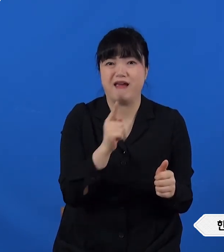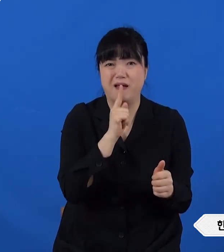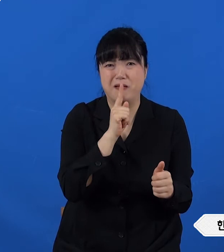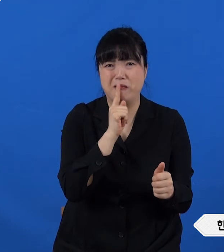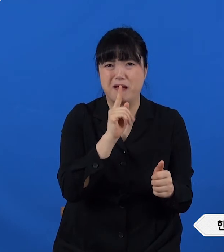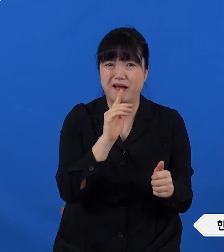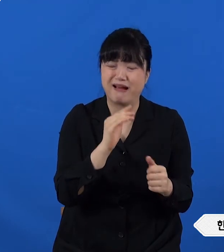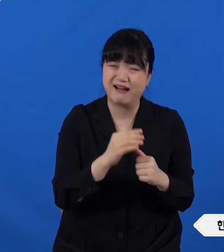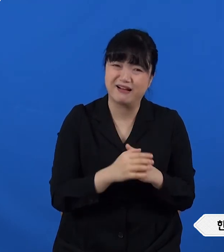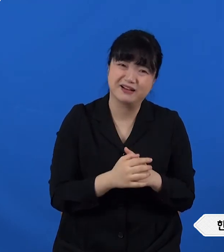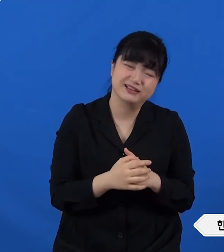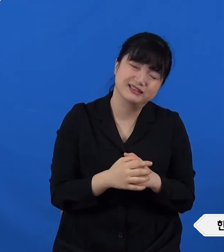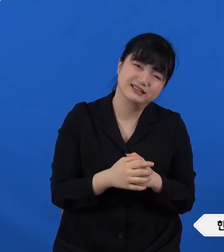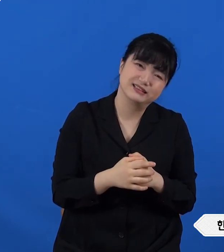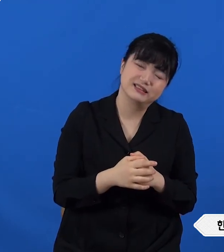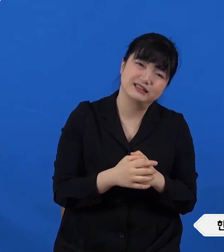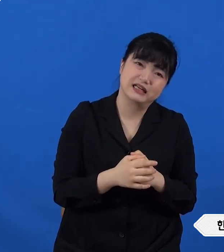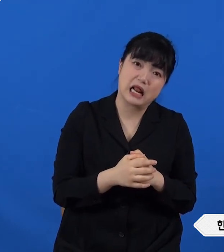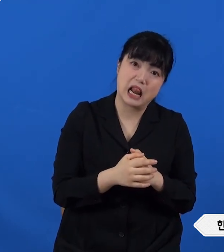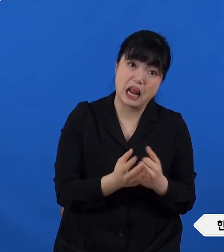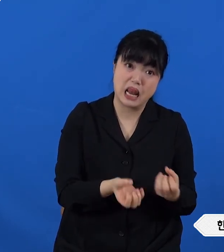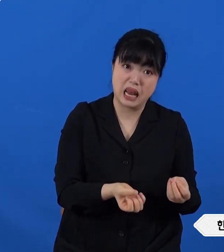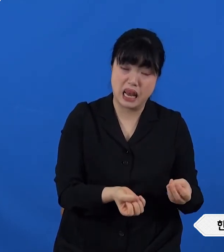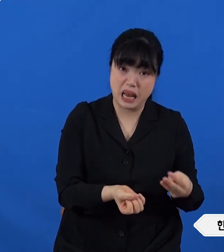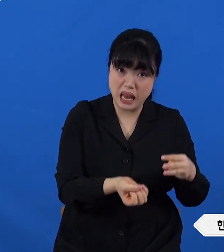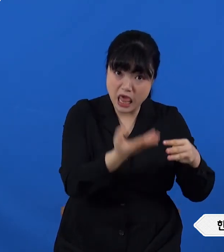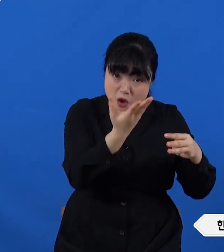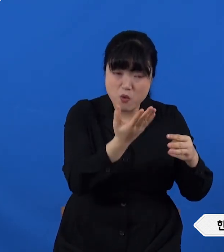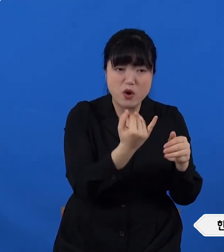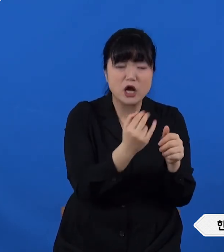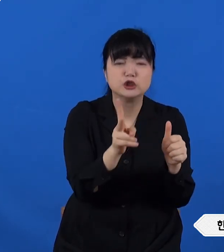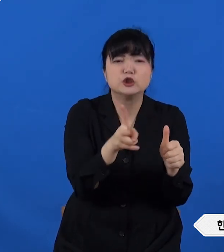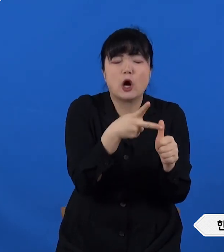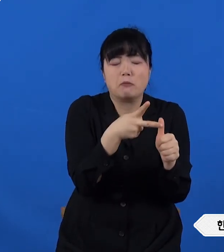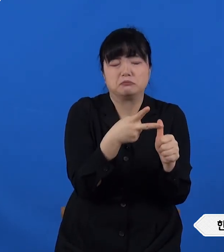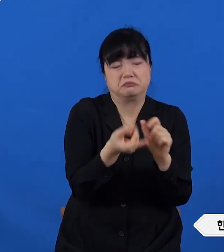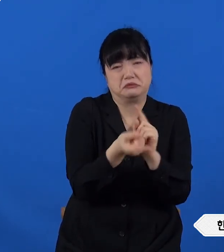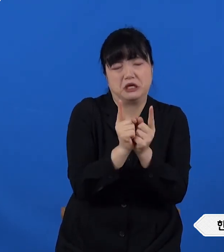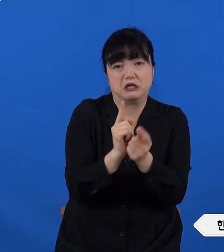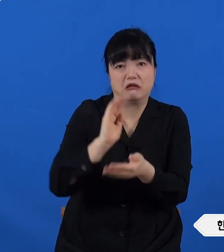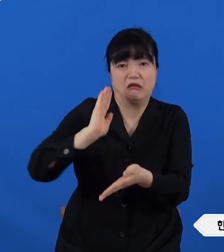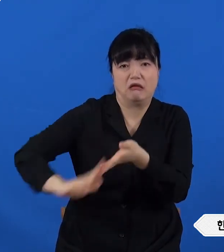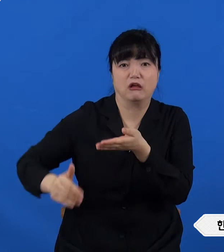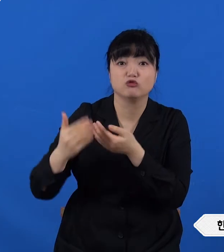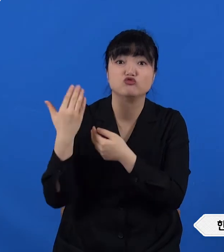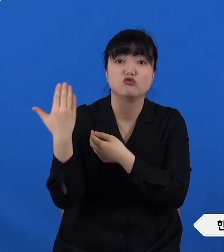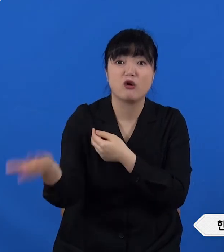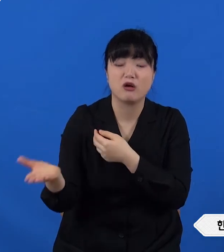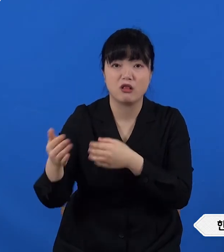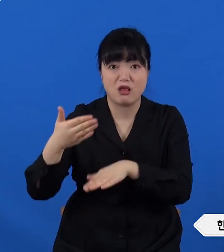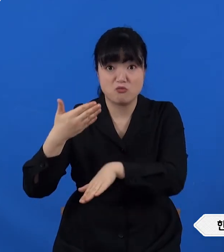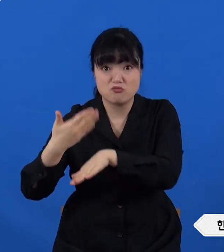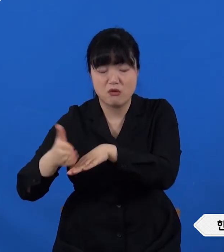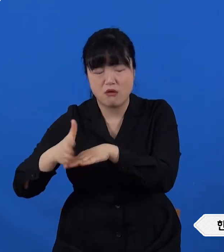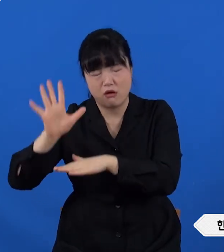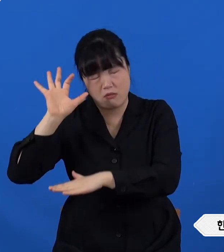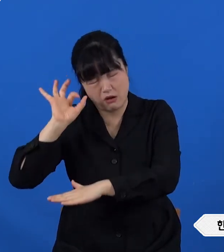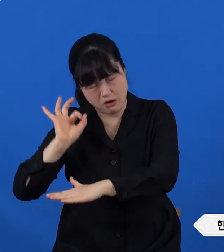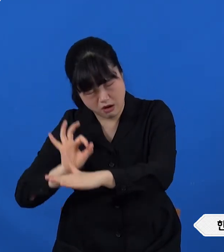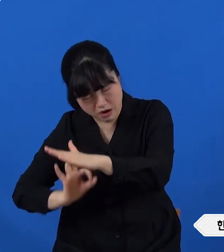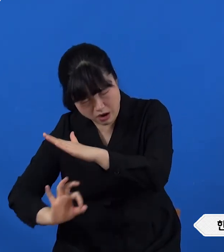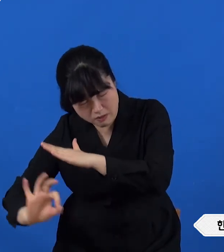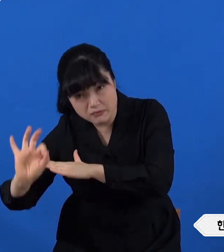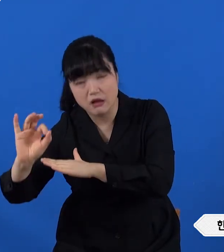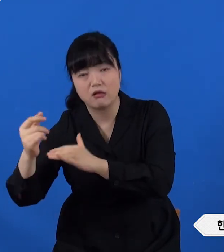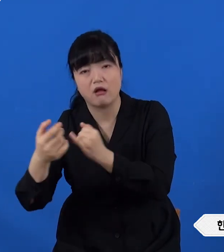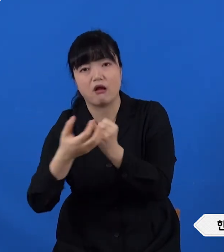것입니다. 레위인의 첩을 그래서 내어주었더니 이 불량배들이 밤새도록 그 여자를